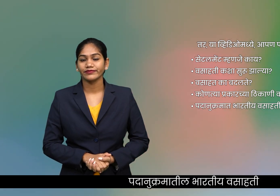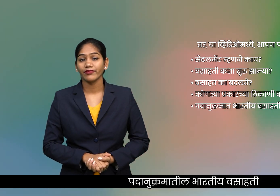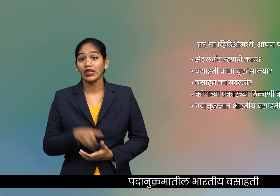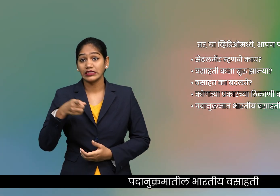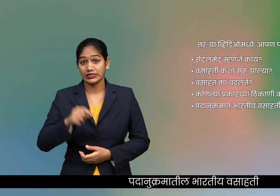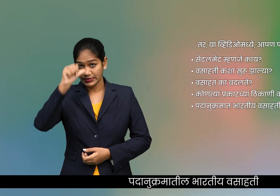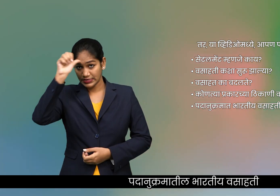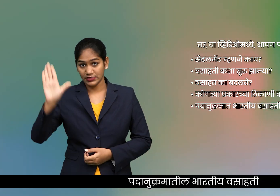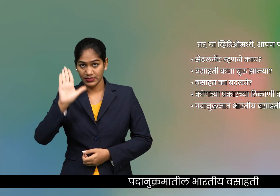पदानुक्रमातील भारतीय वसाहती,